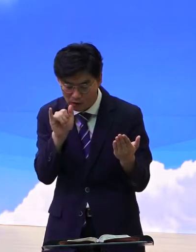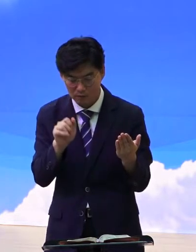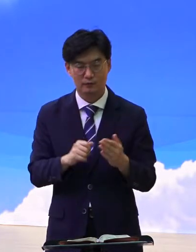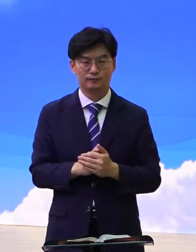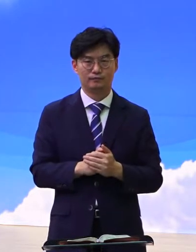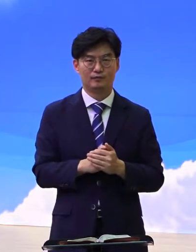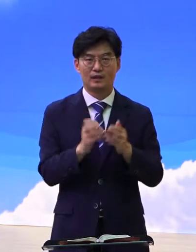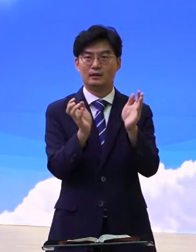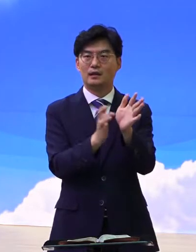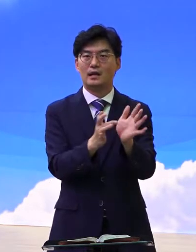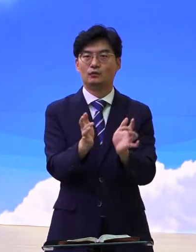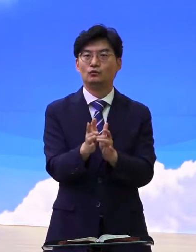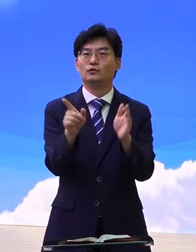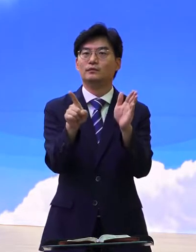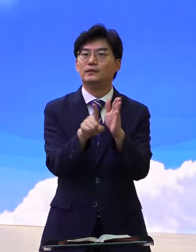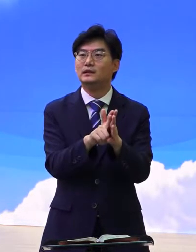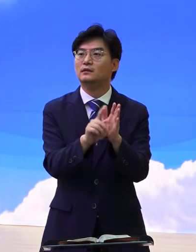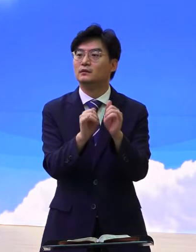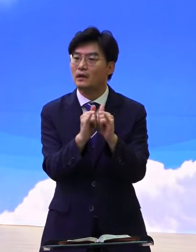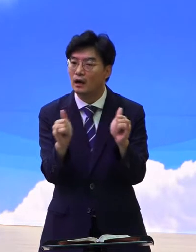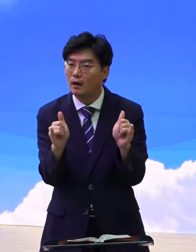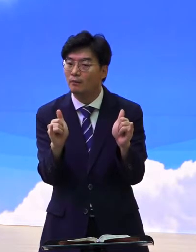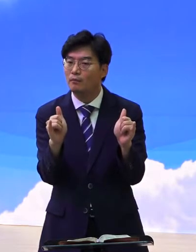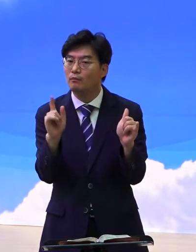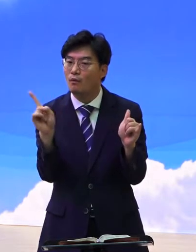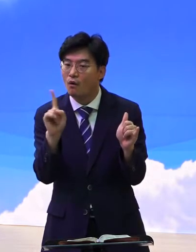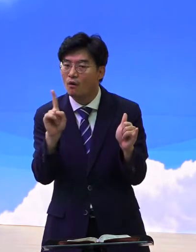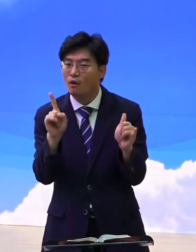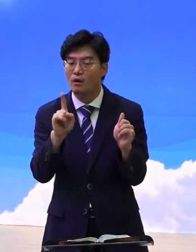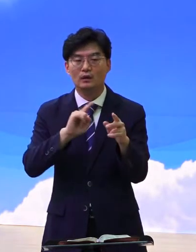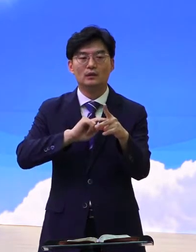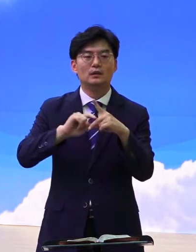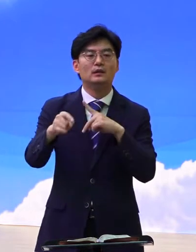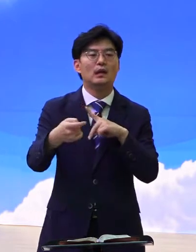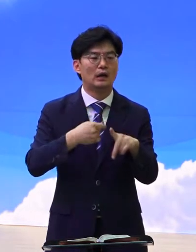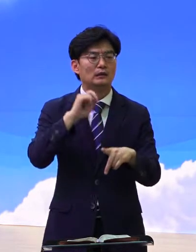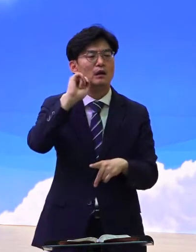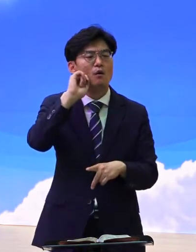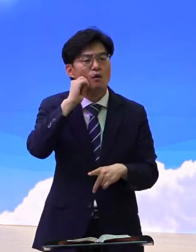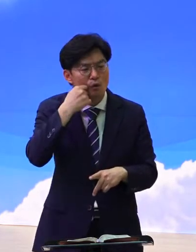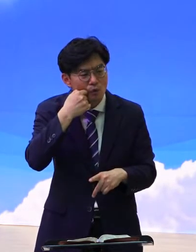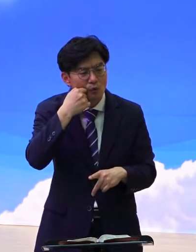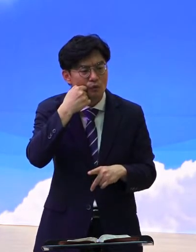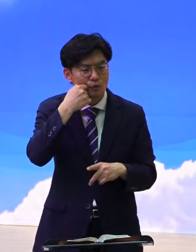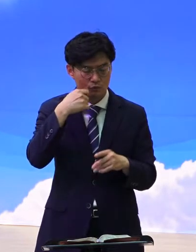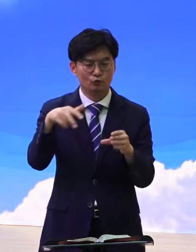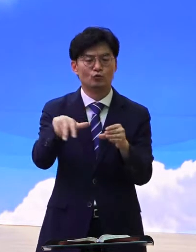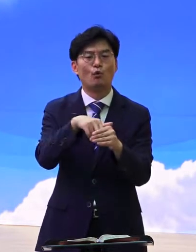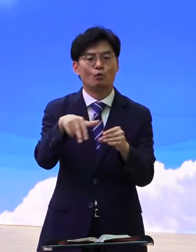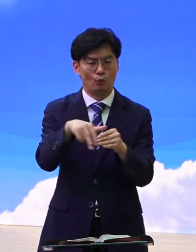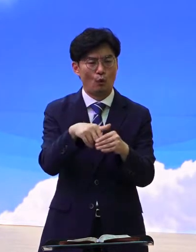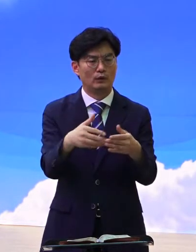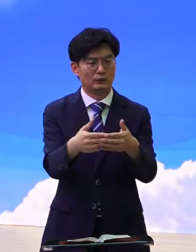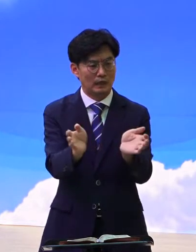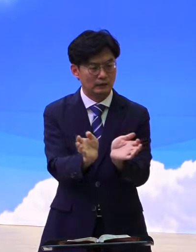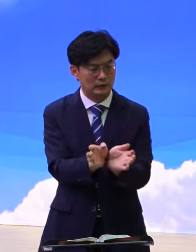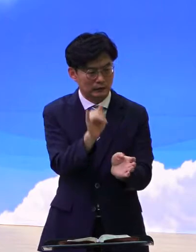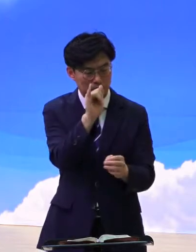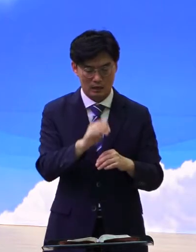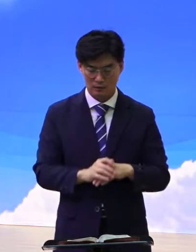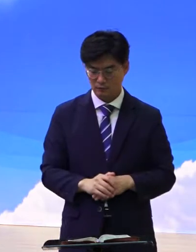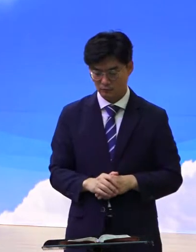그리스도인들은 정말 이해하기 힘든 새로운 종교 집단인 것 같네. 사람이 죽어도